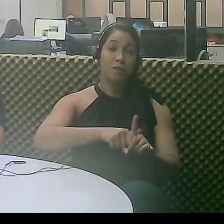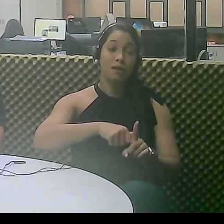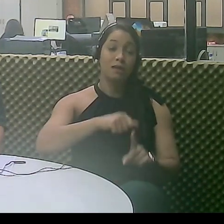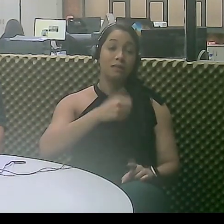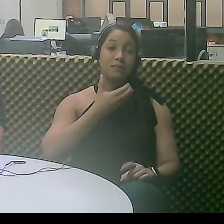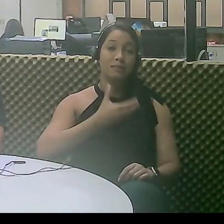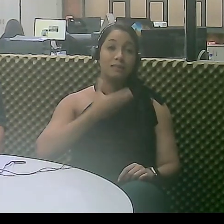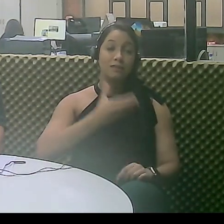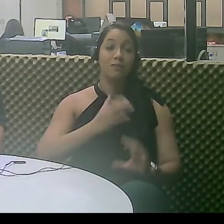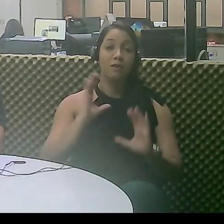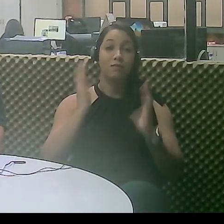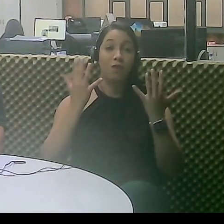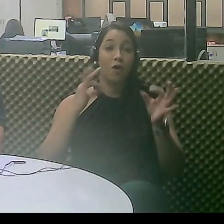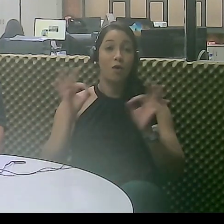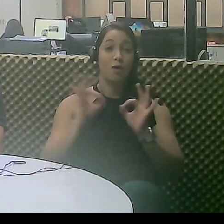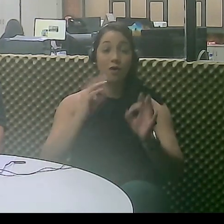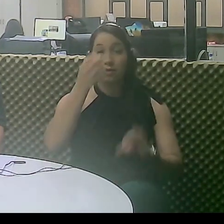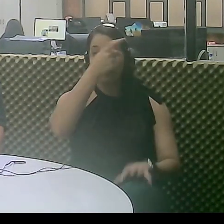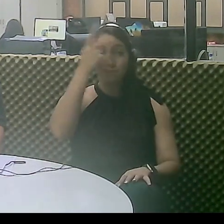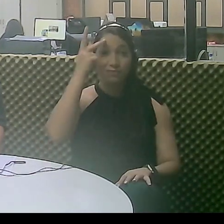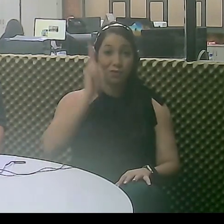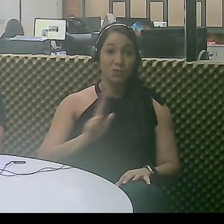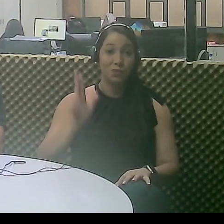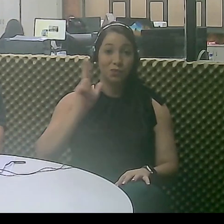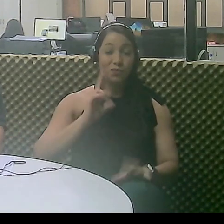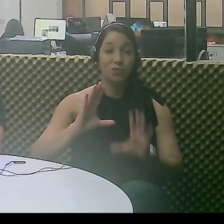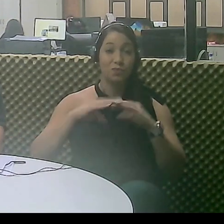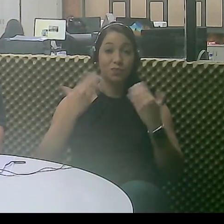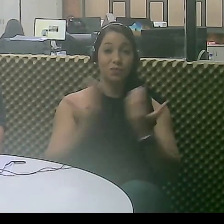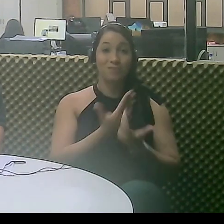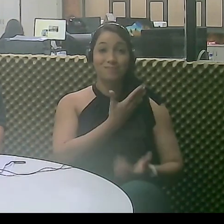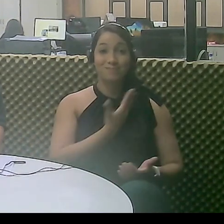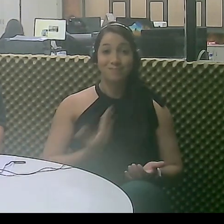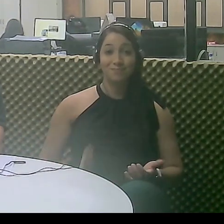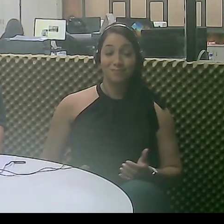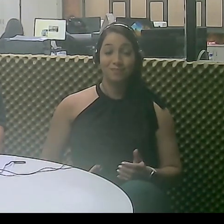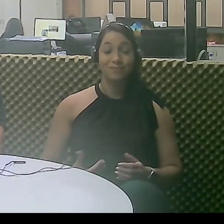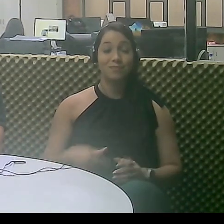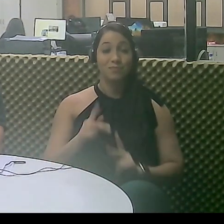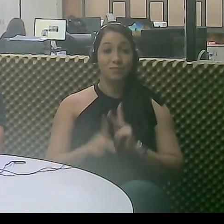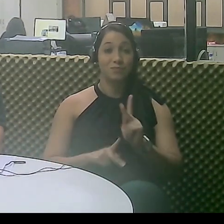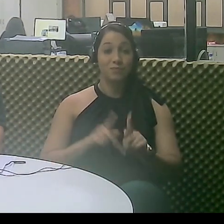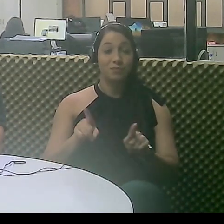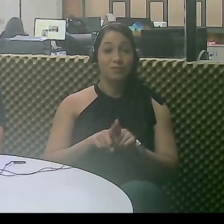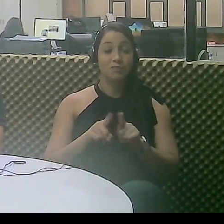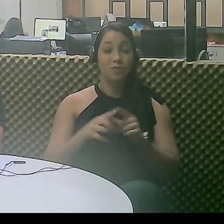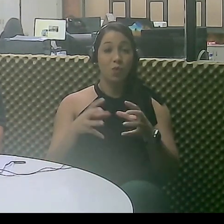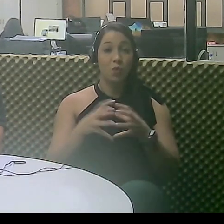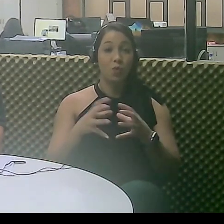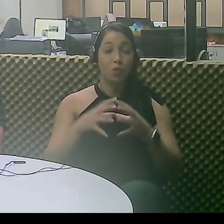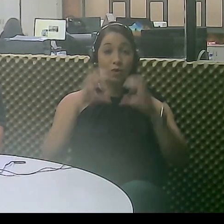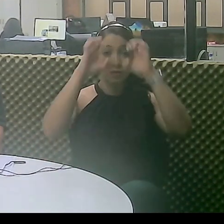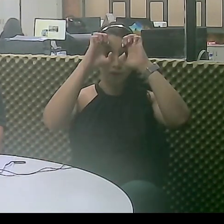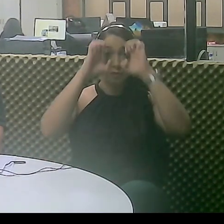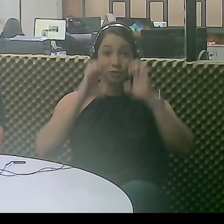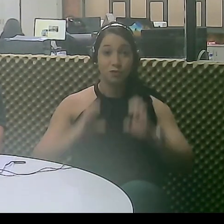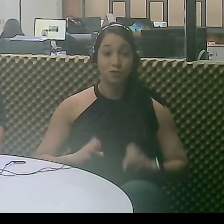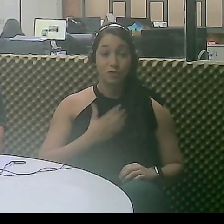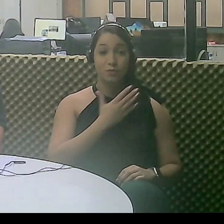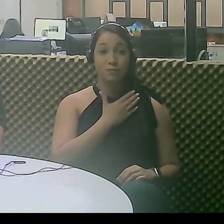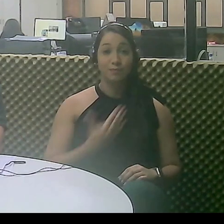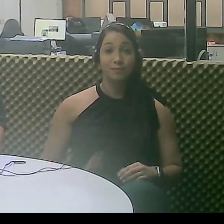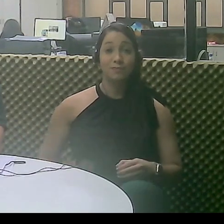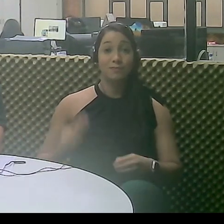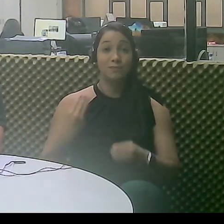é organizado pela Prefeitura de Uberlândia, por meio do Comitê de Governança Pública e da Comissão de Ética Pública Municipal,